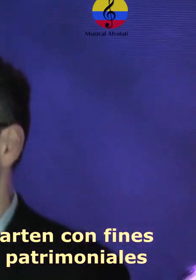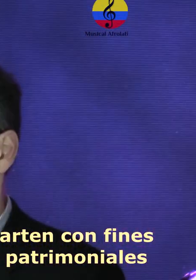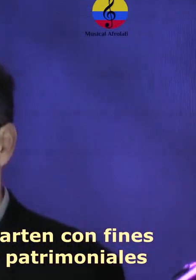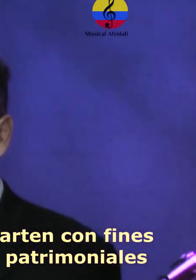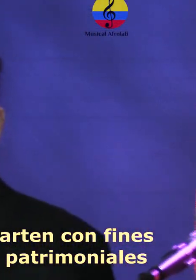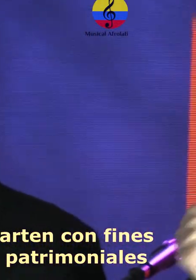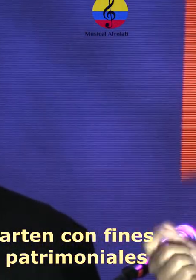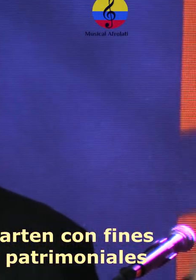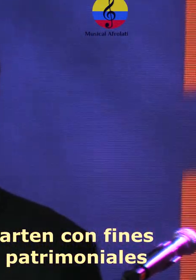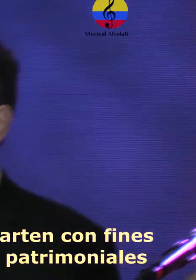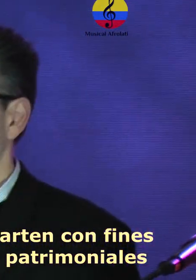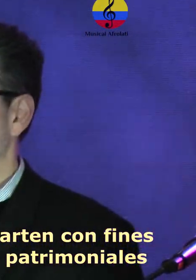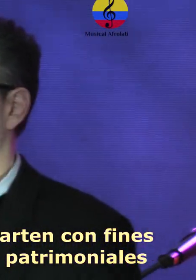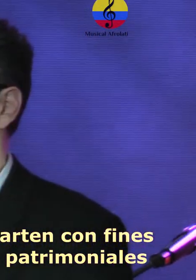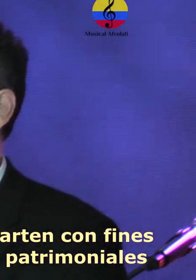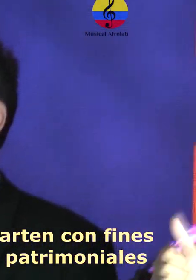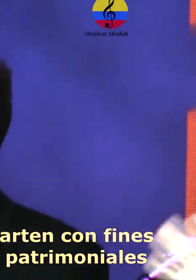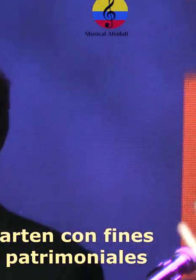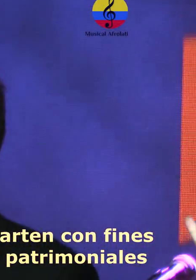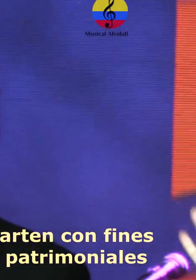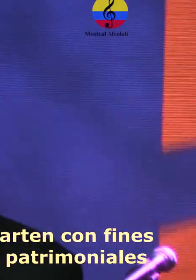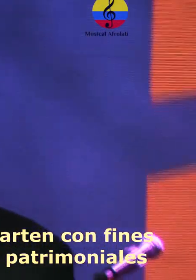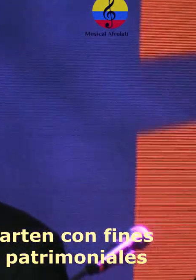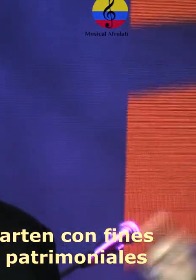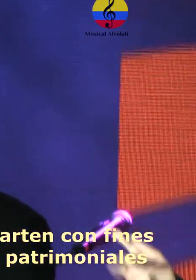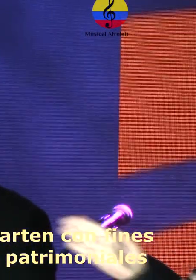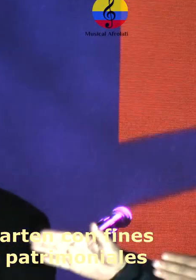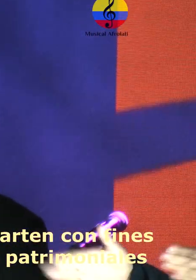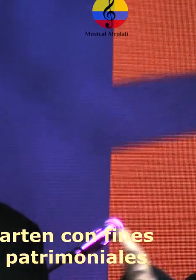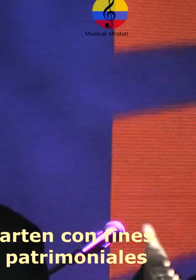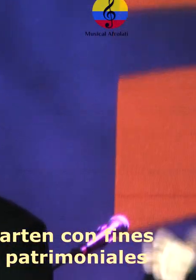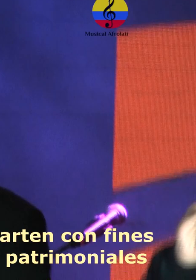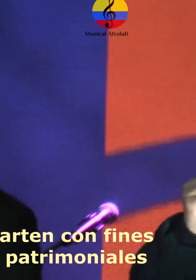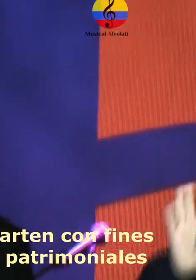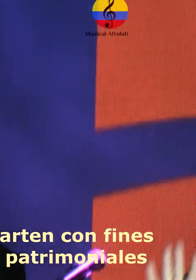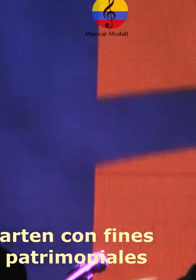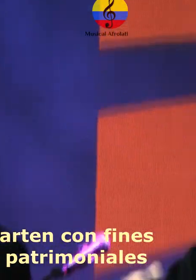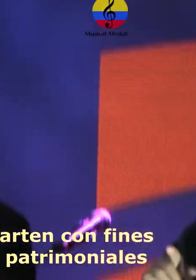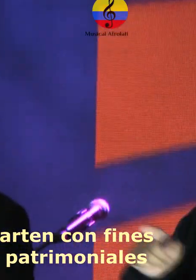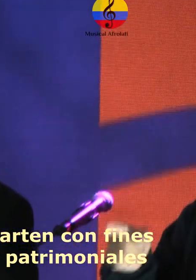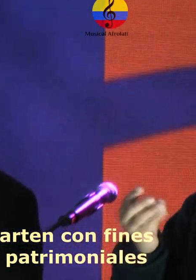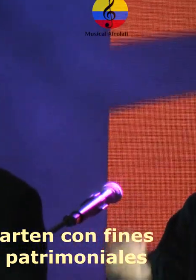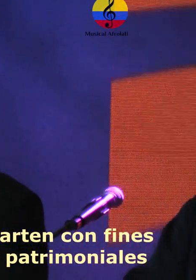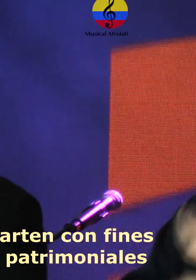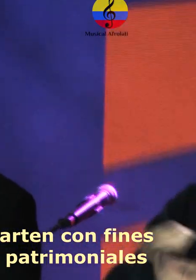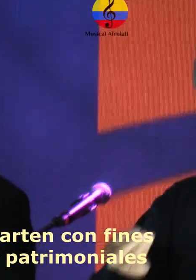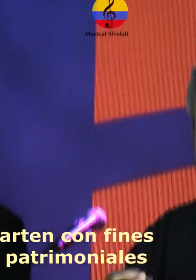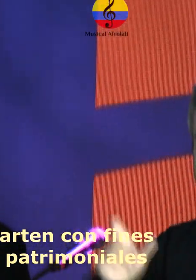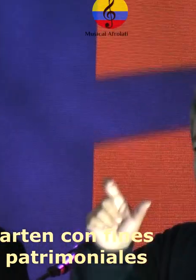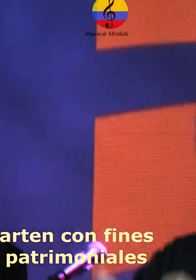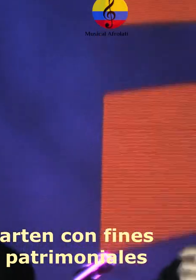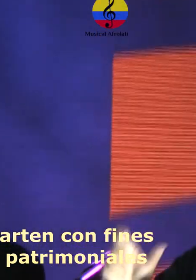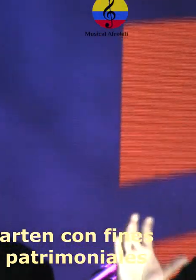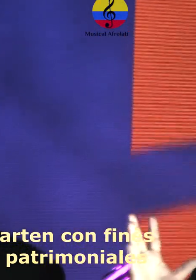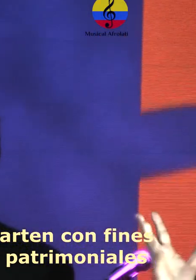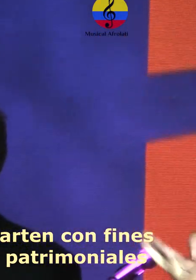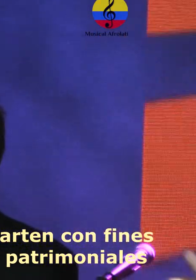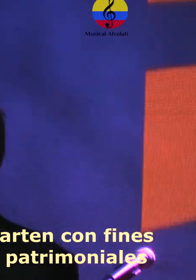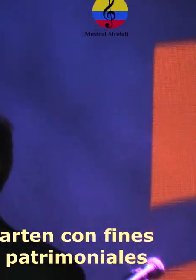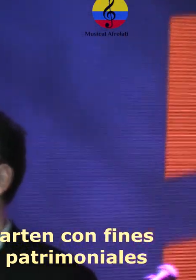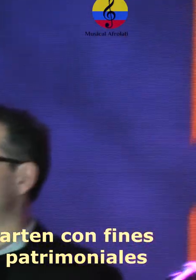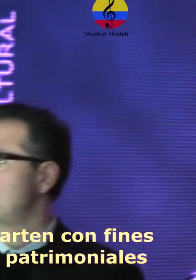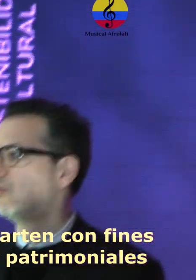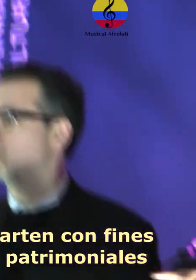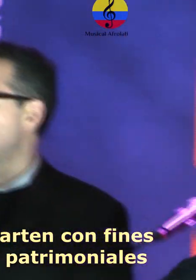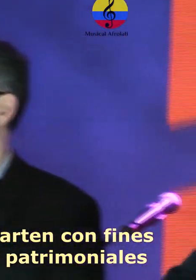contar solo, acaban ustedes de ver el plan. Eso es lo que hacen los artistas, eso es lo que